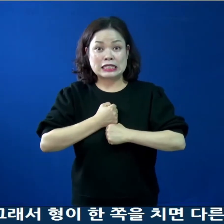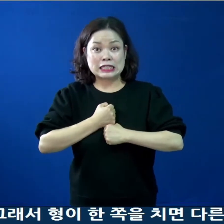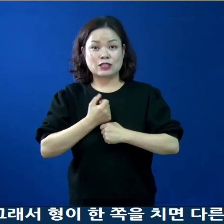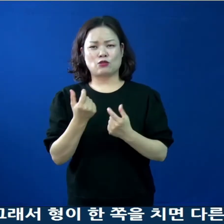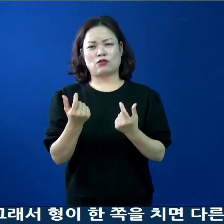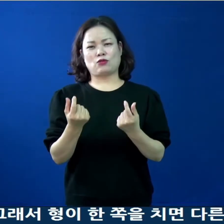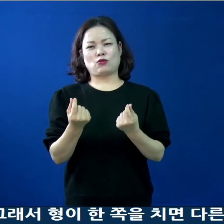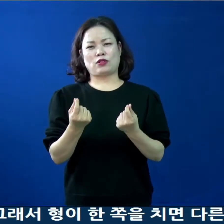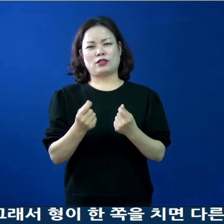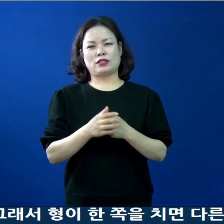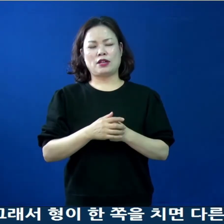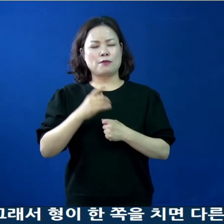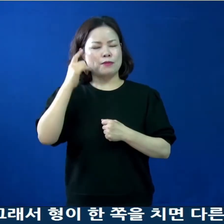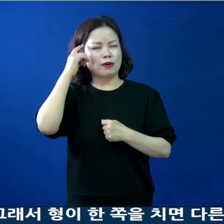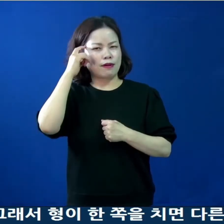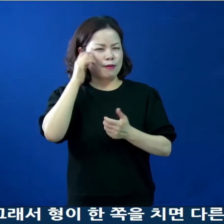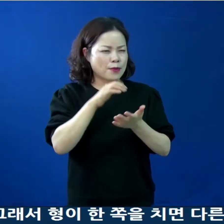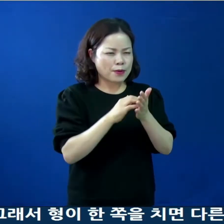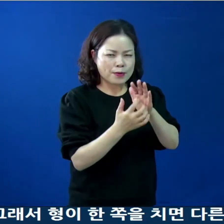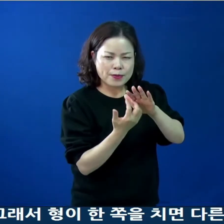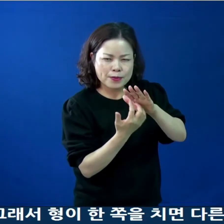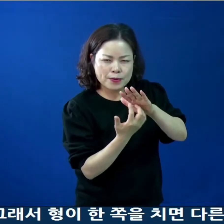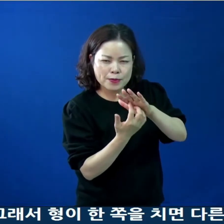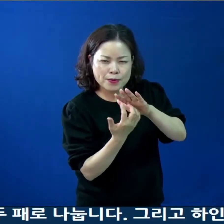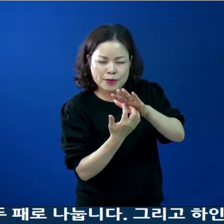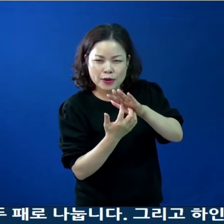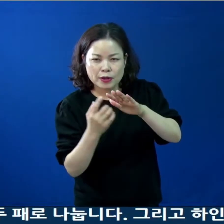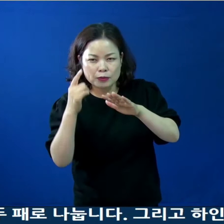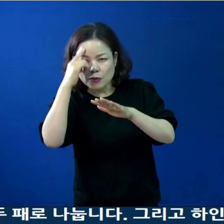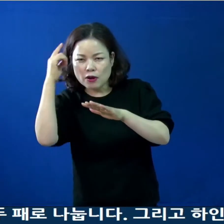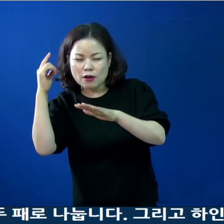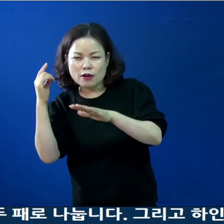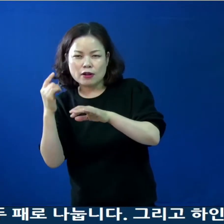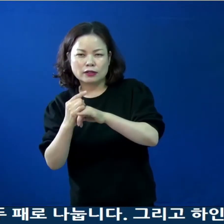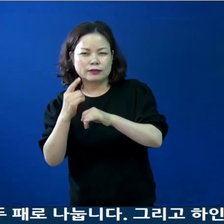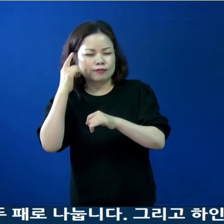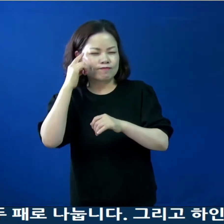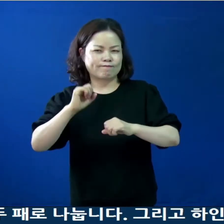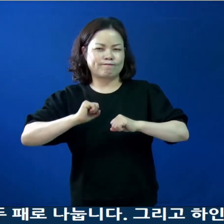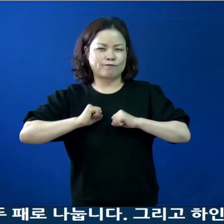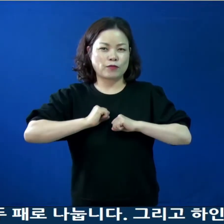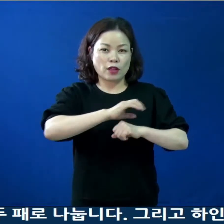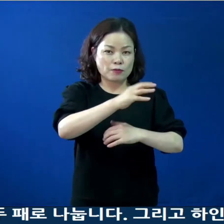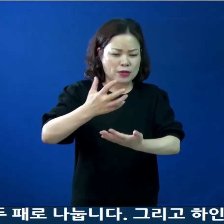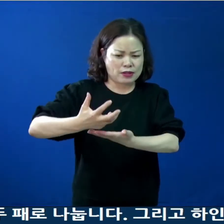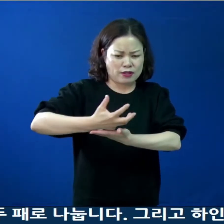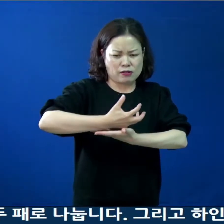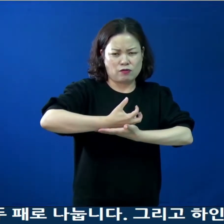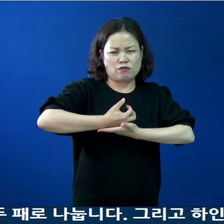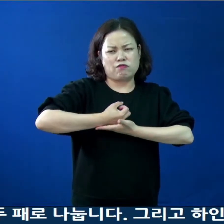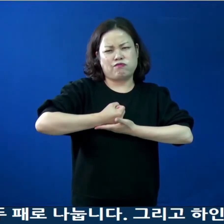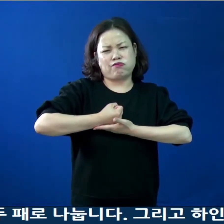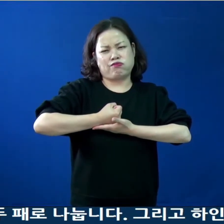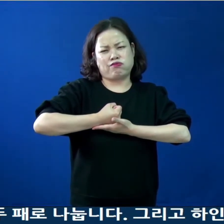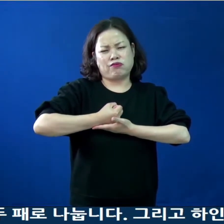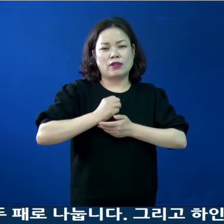그랬듯이 머리를 써서, 모든 수를 써서 그렇게 애쓰고 움켜쥐고 있는 모습을 보게